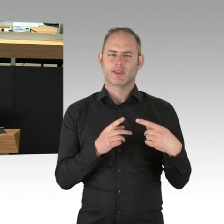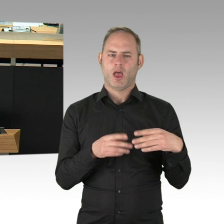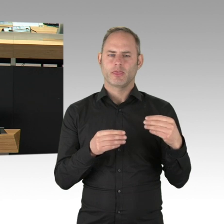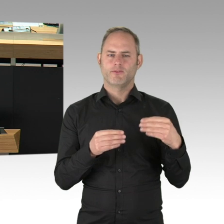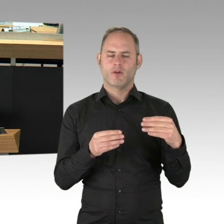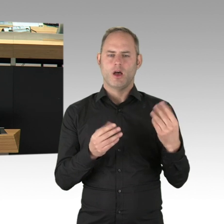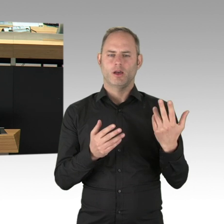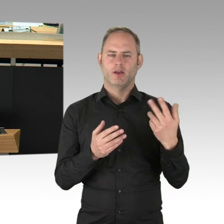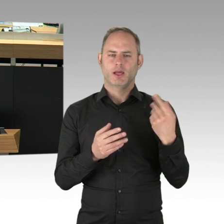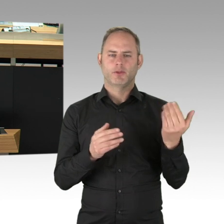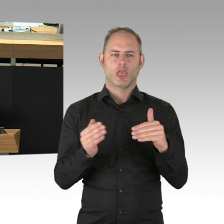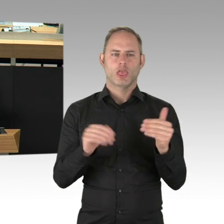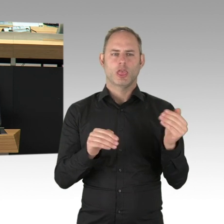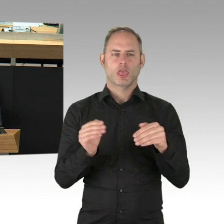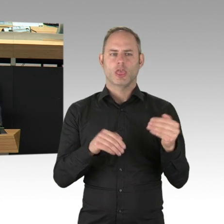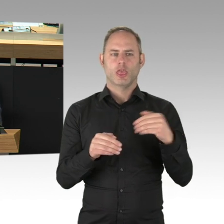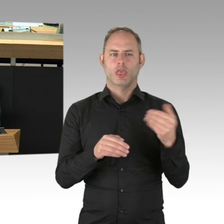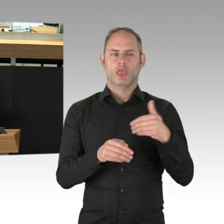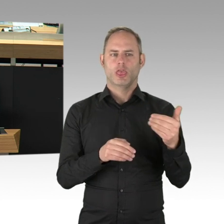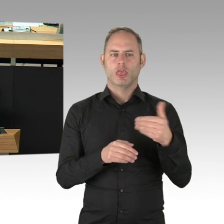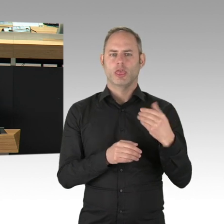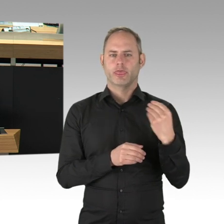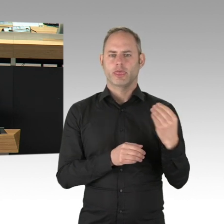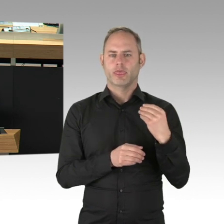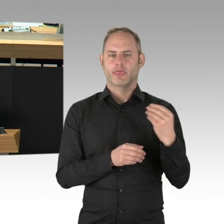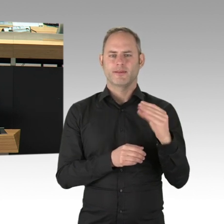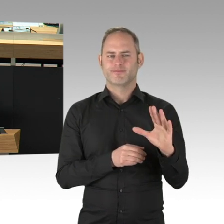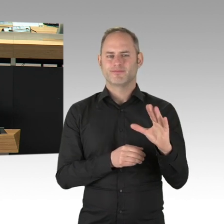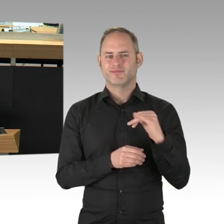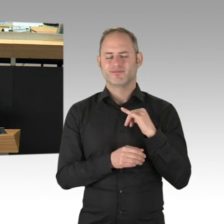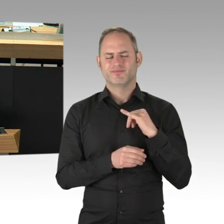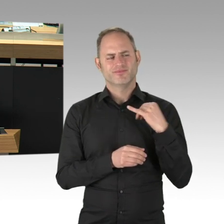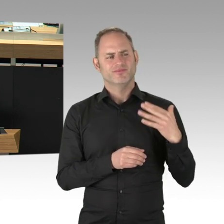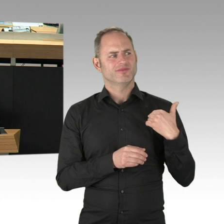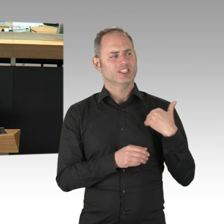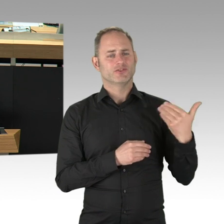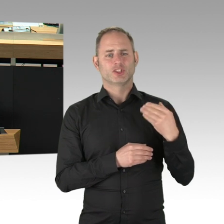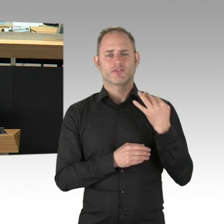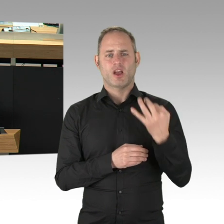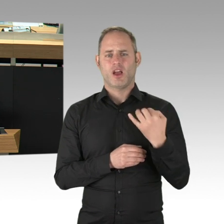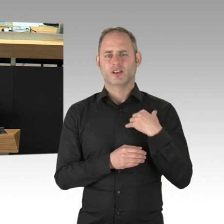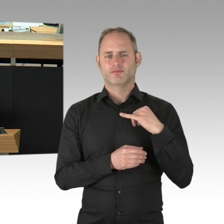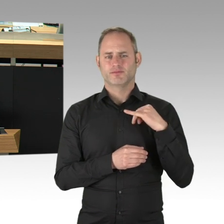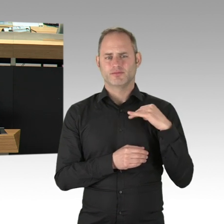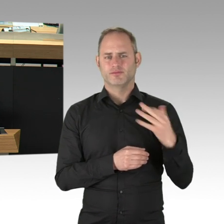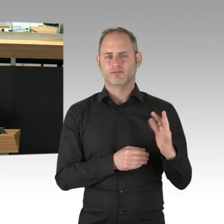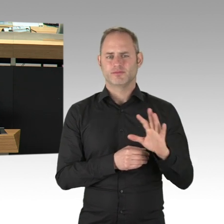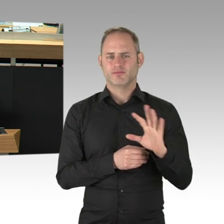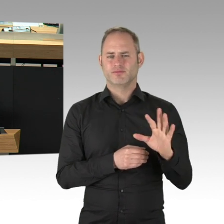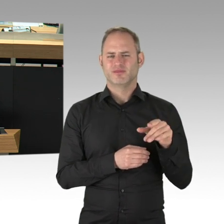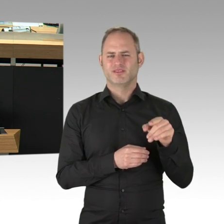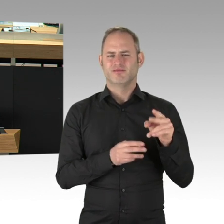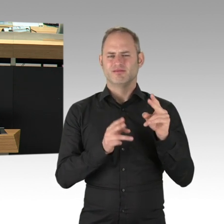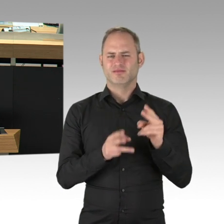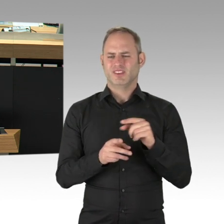Ich finde dieses Verhalten erbärmlich, denn es verhöhnt die wirklichen Opfer antisemitischer Übergriffe und lenkt davon ab, wer in vielen